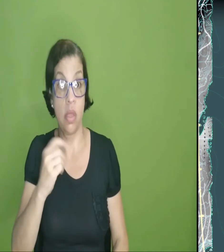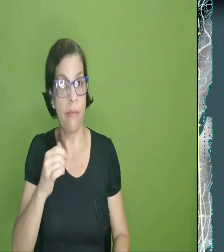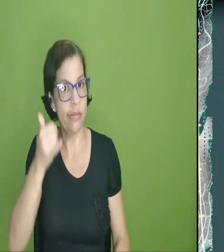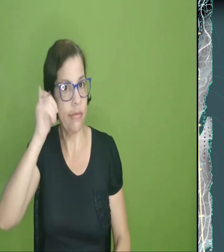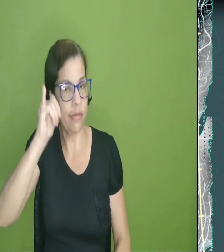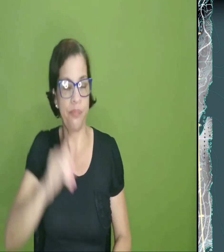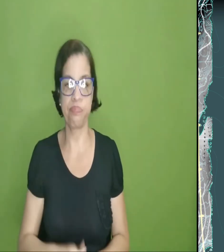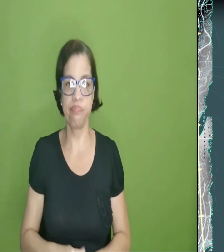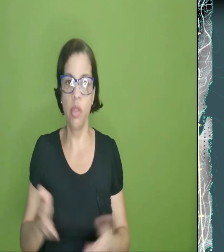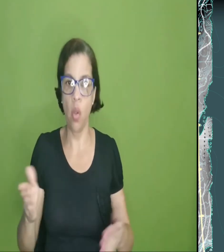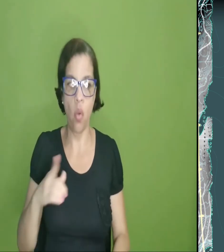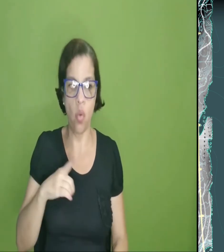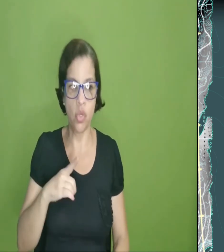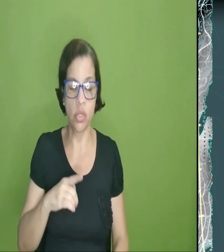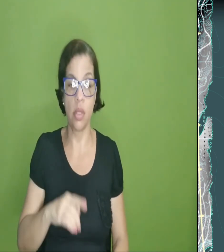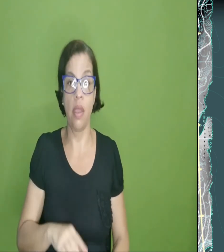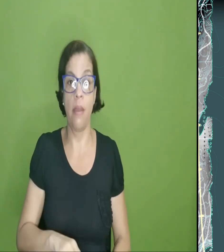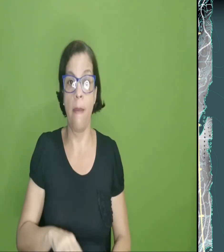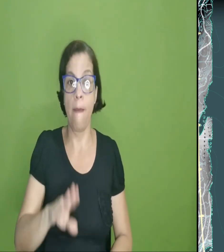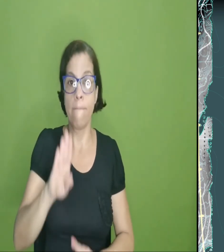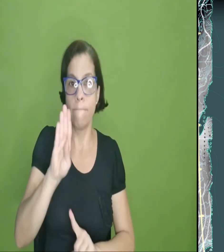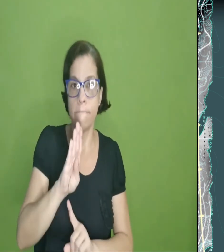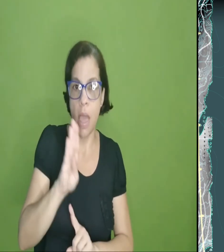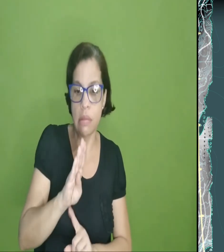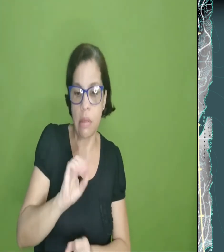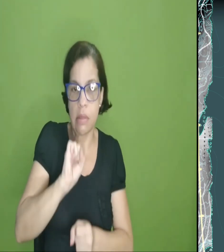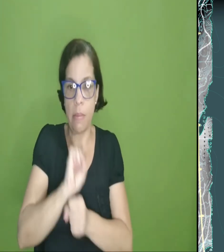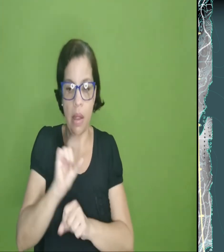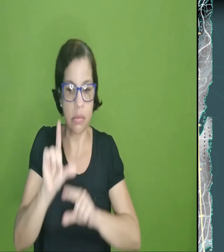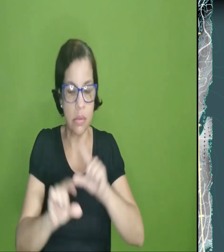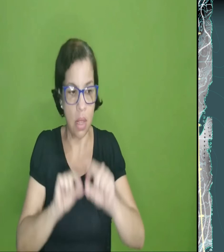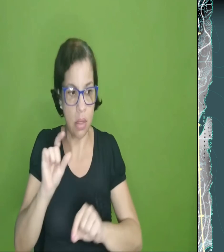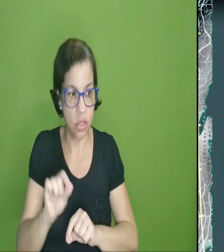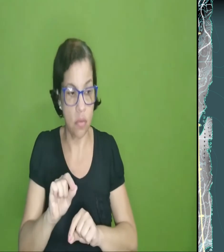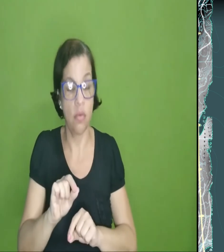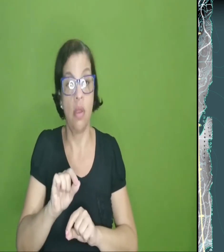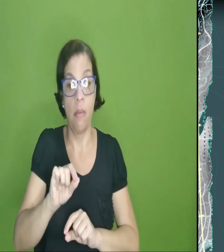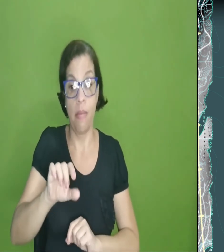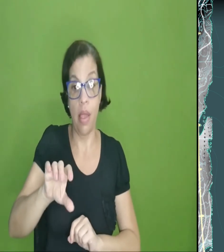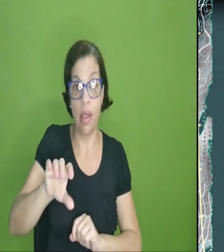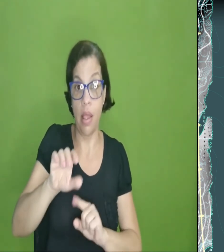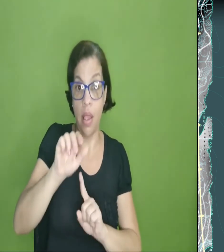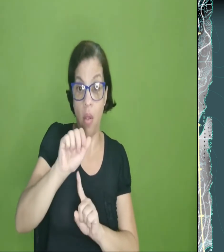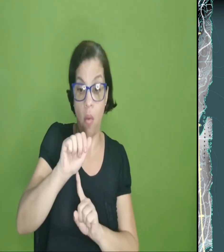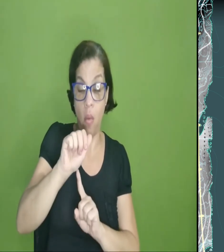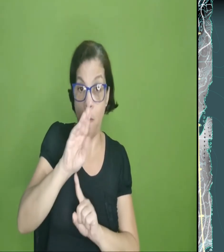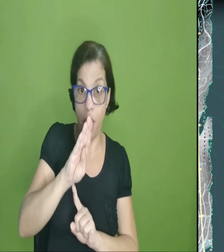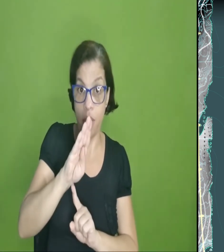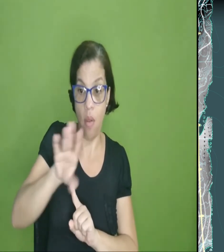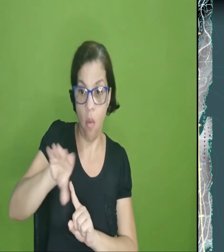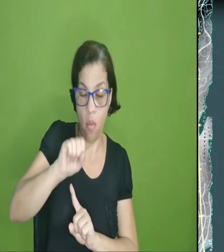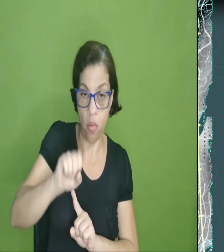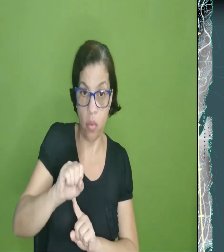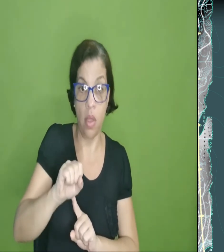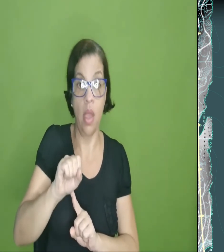nós temos beta-bloqueadores bastante seletivos para o receptor beta-1 cardíaco. Assim, o risco de causar um broncoespasmo